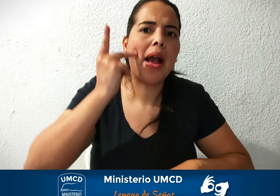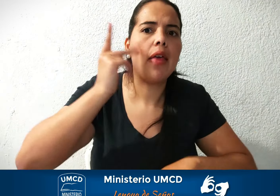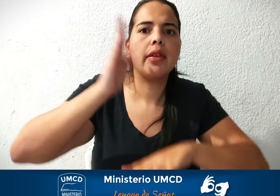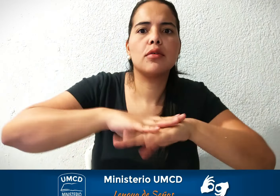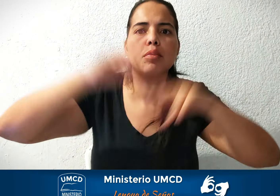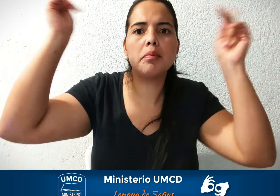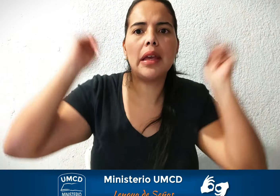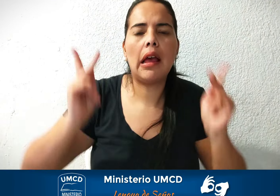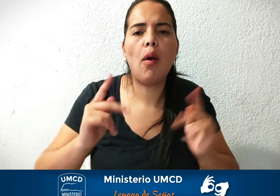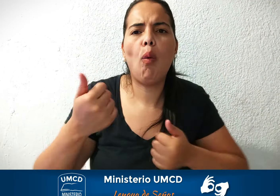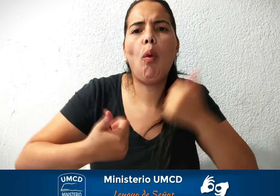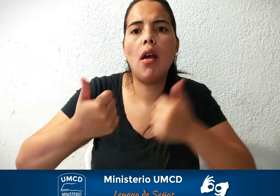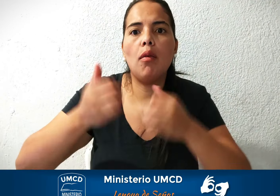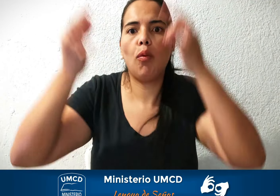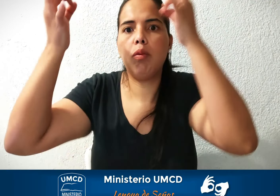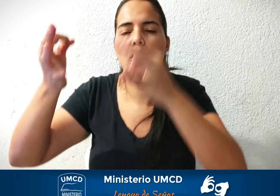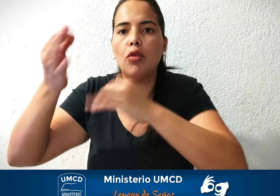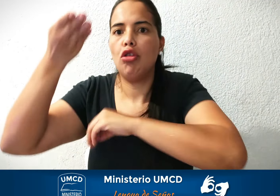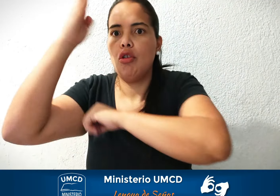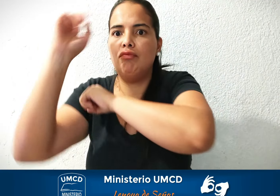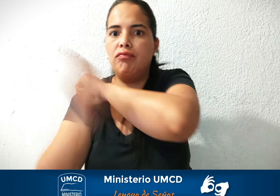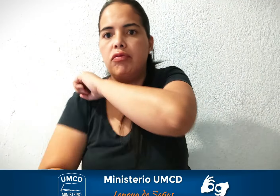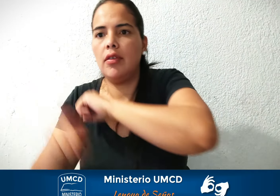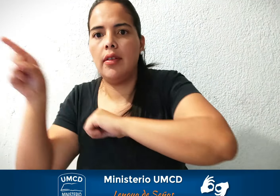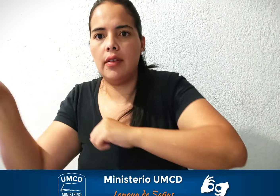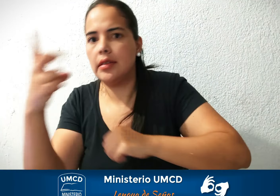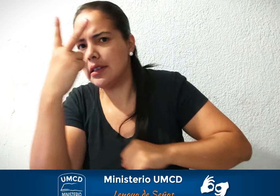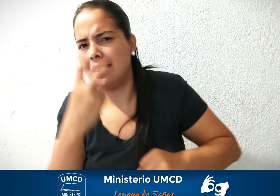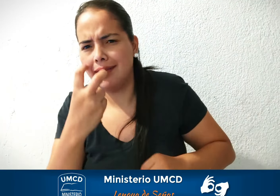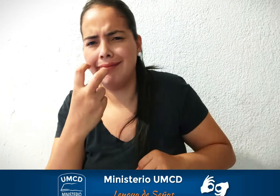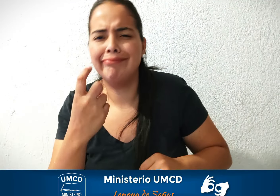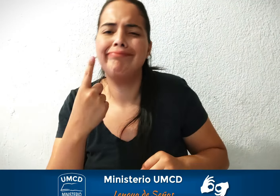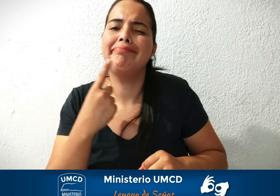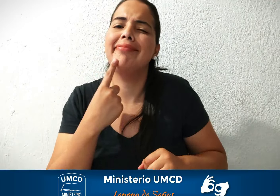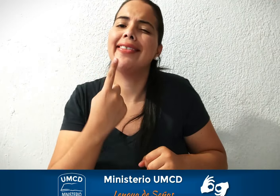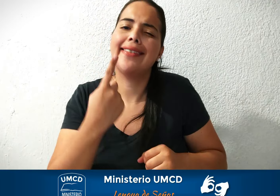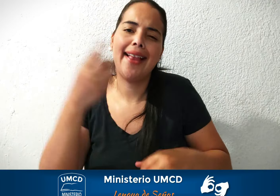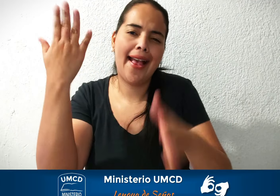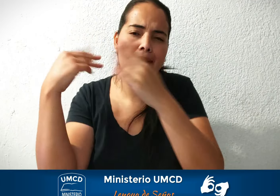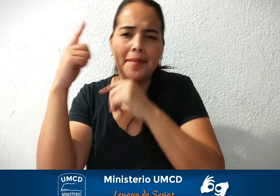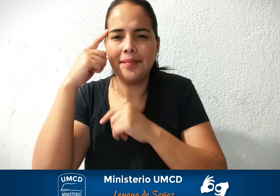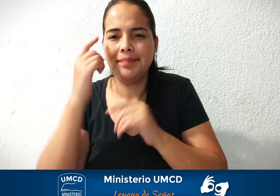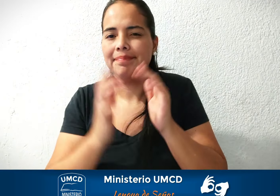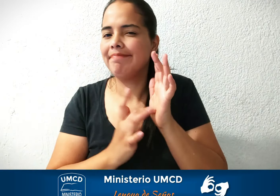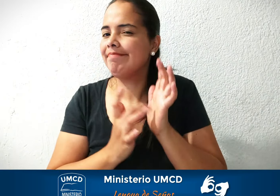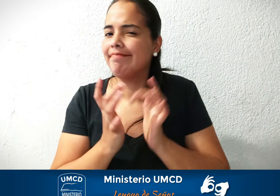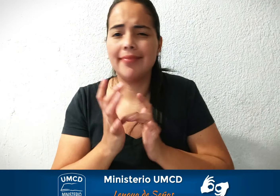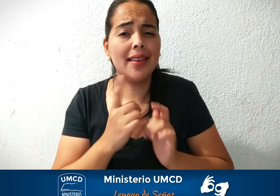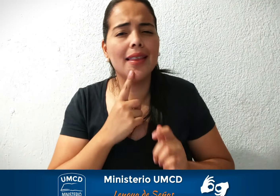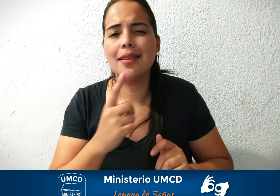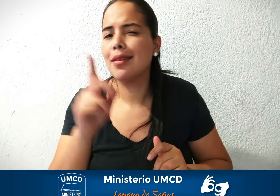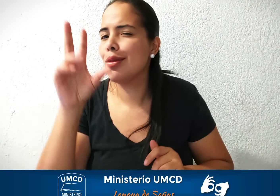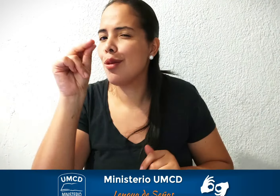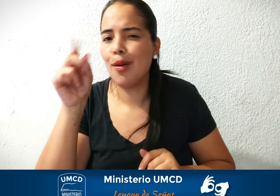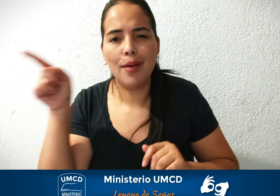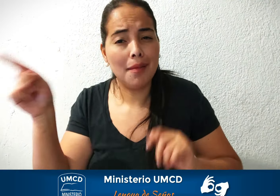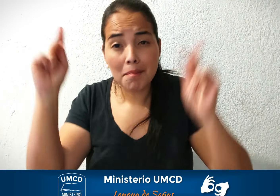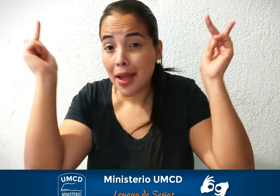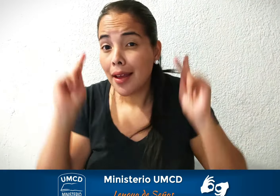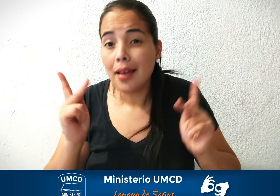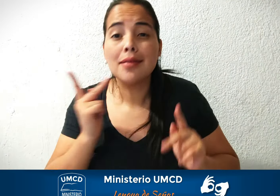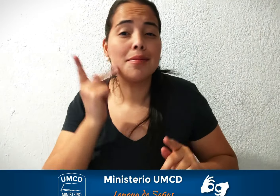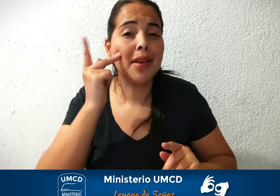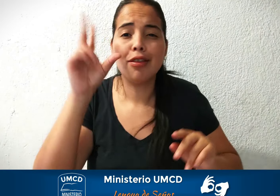sus padres para que él fuera ciego, Jesús respondió que ni él ni sus padres